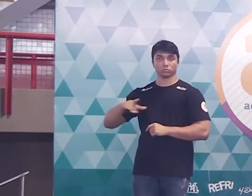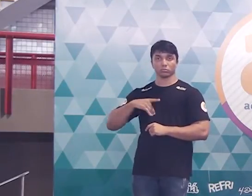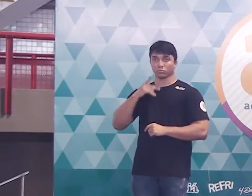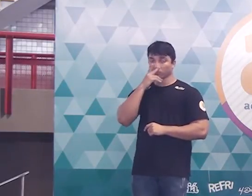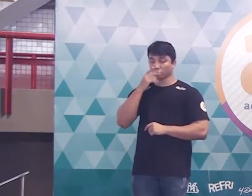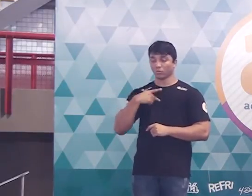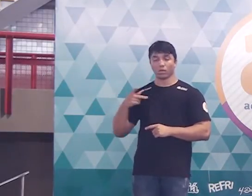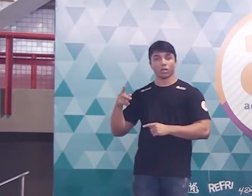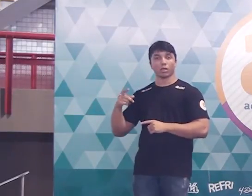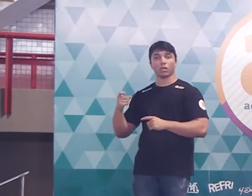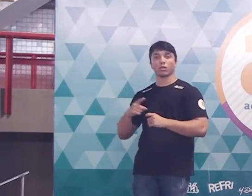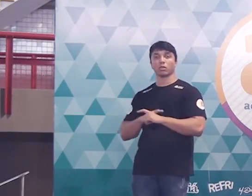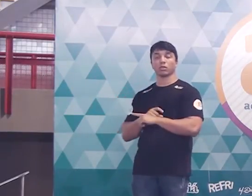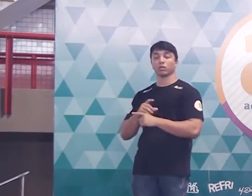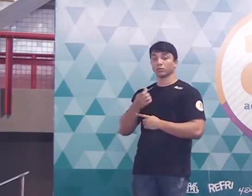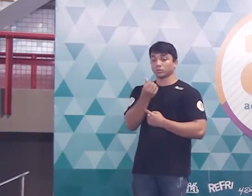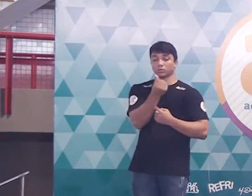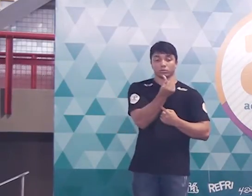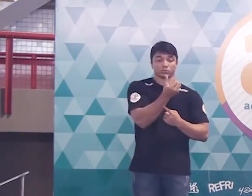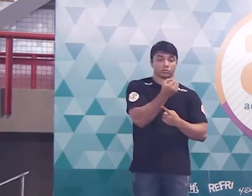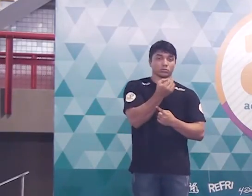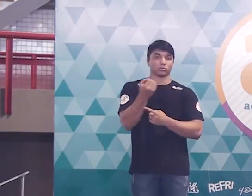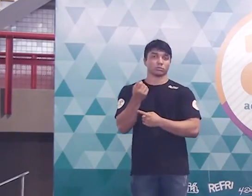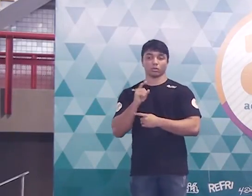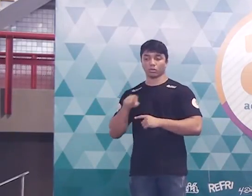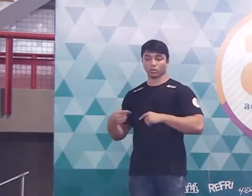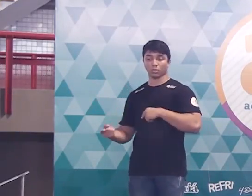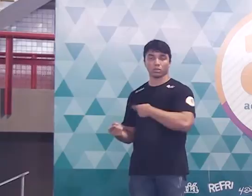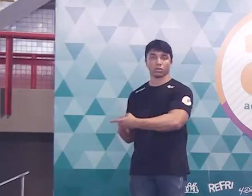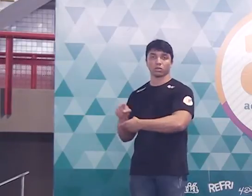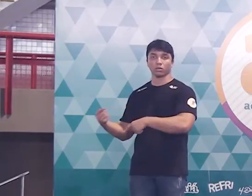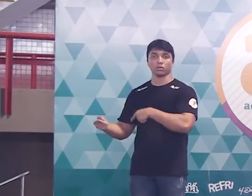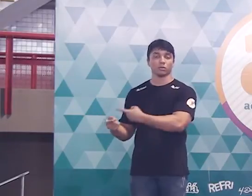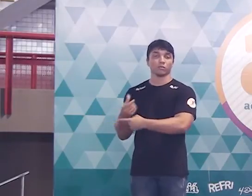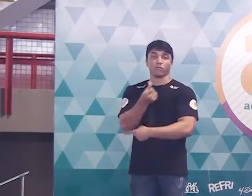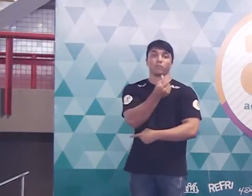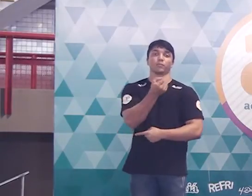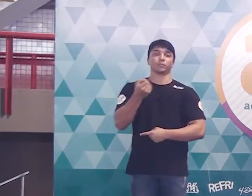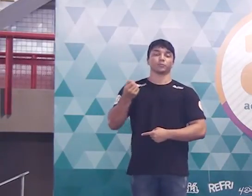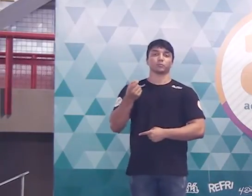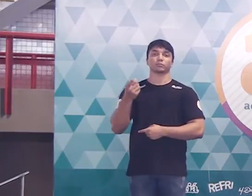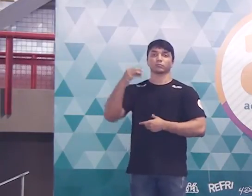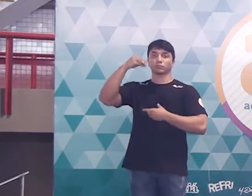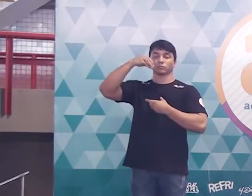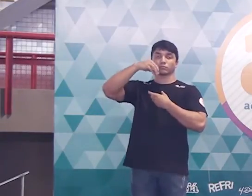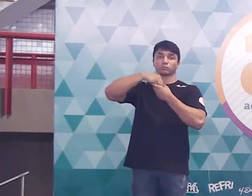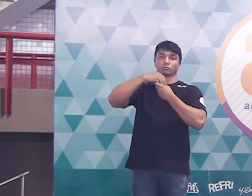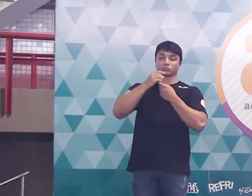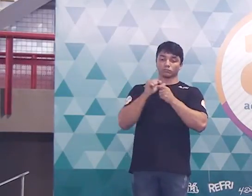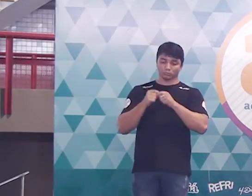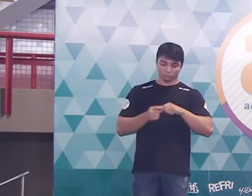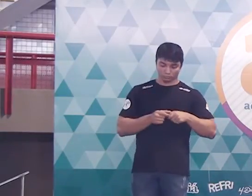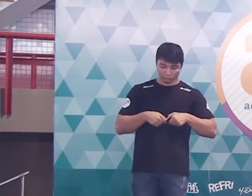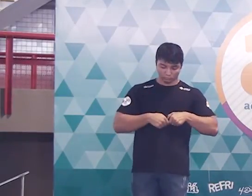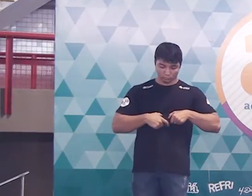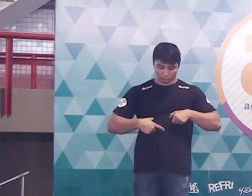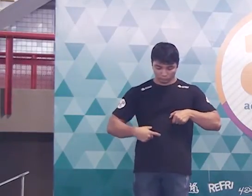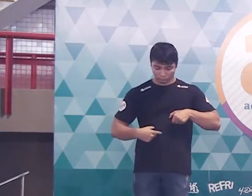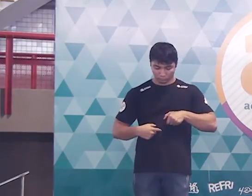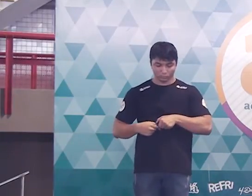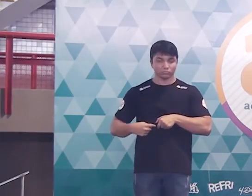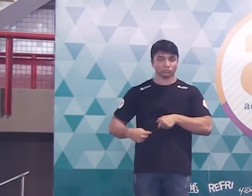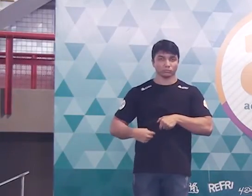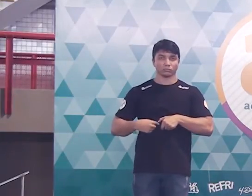sendo parasitadas por 600 ascaris. Você imagine dentro do duodeno, que é o